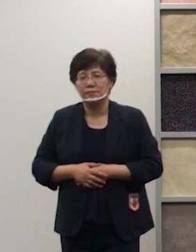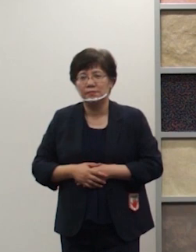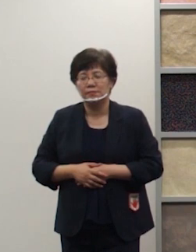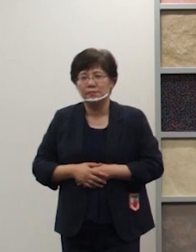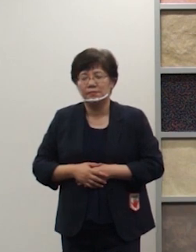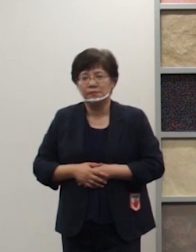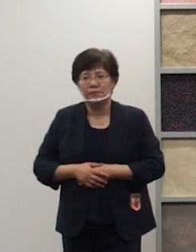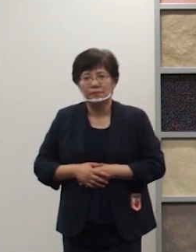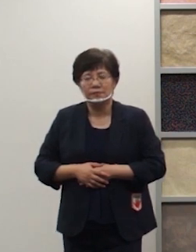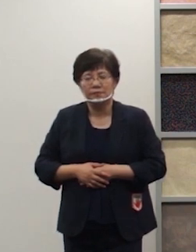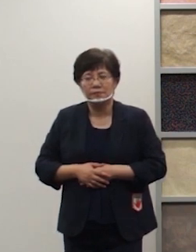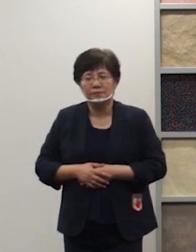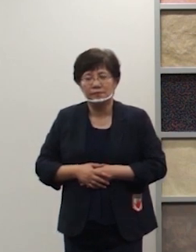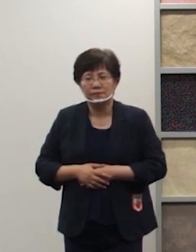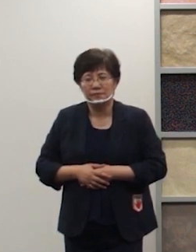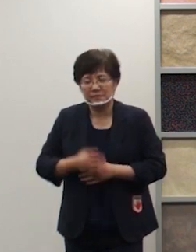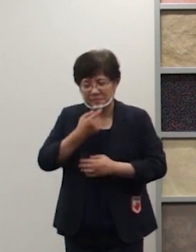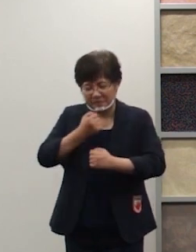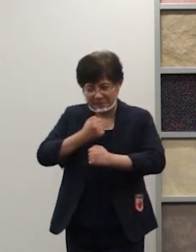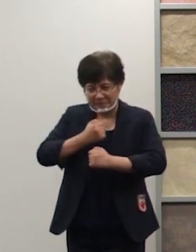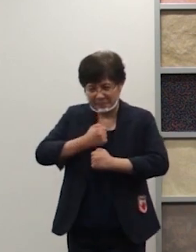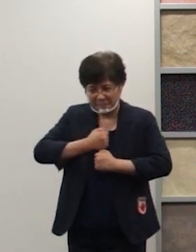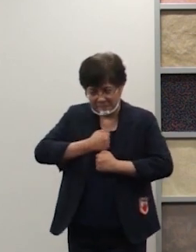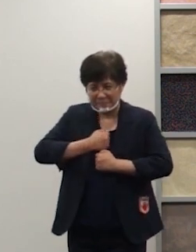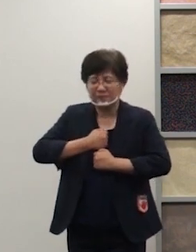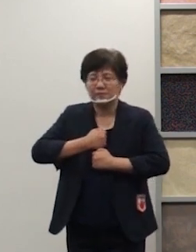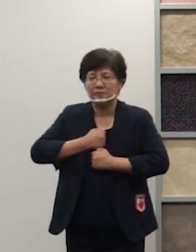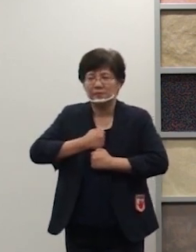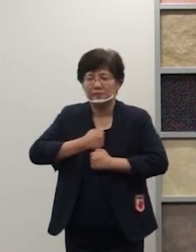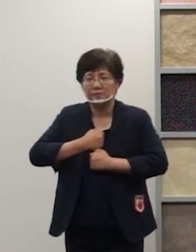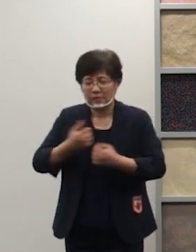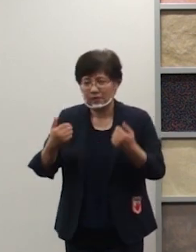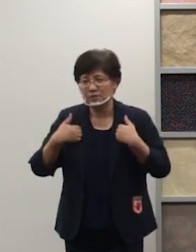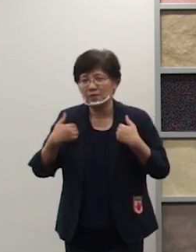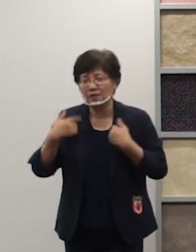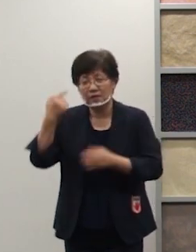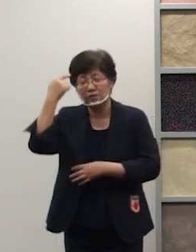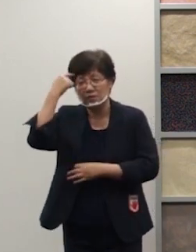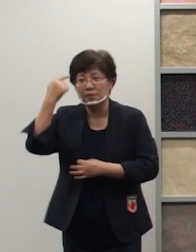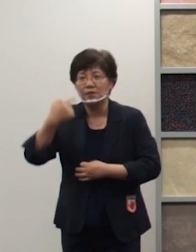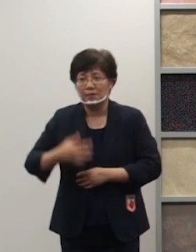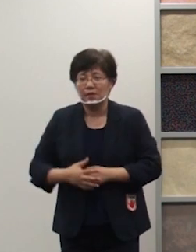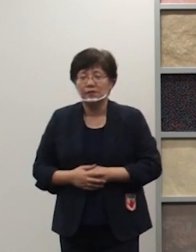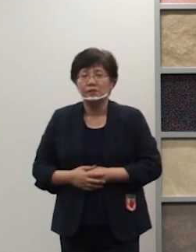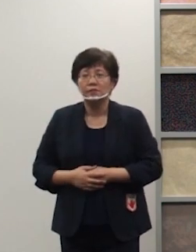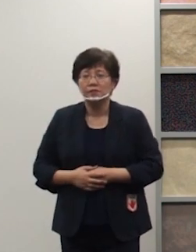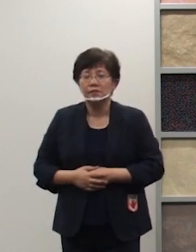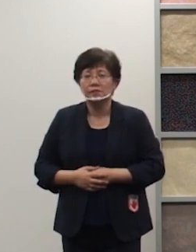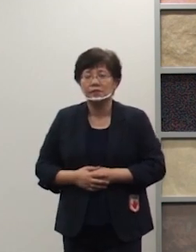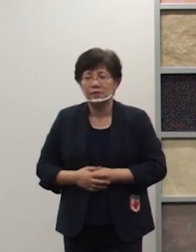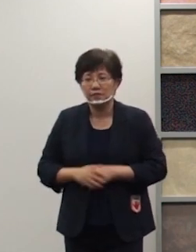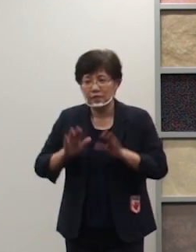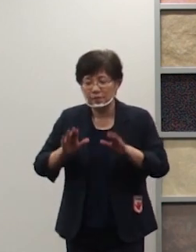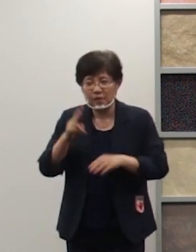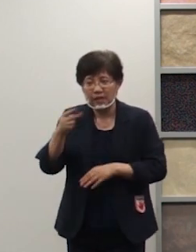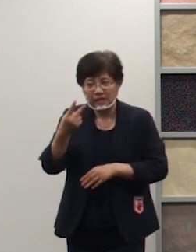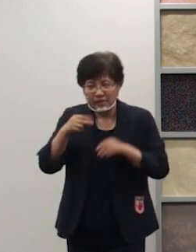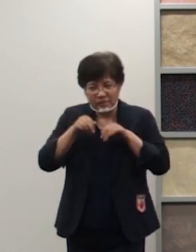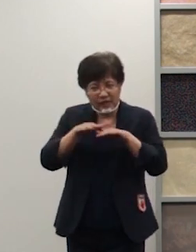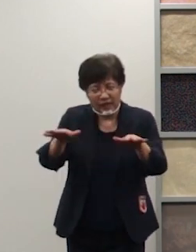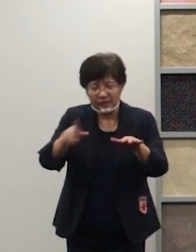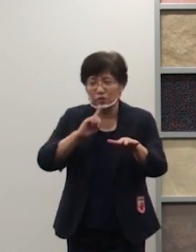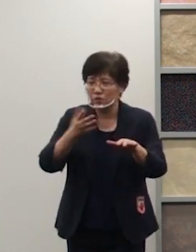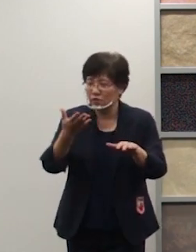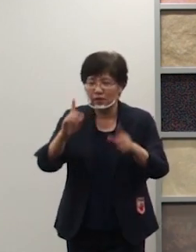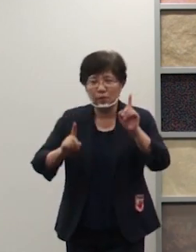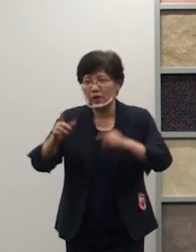十分、警戒の上に、警戒を重ねる必要があろうと、思っております。これを第2波というかどうかはちょっと